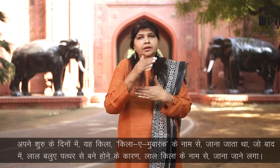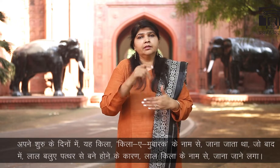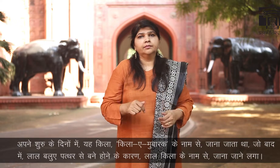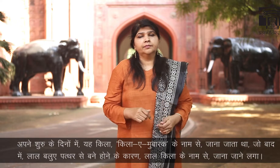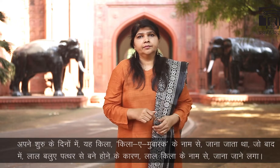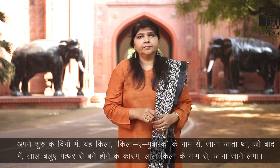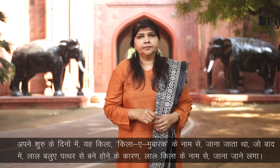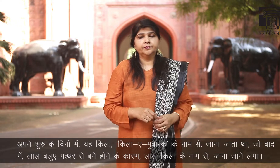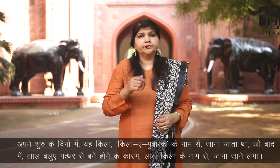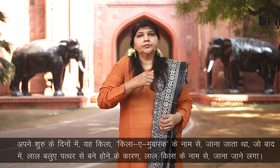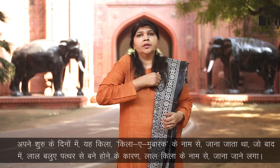अपने शुरू के दिनों में